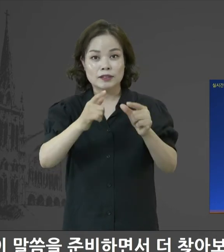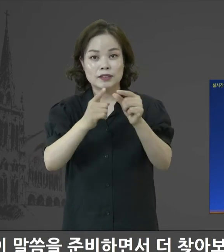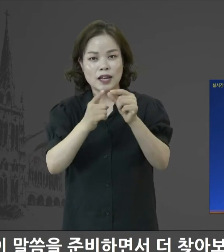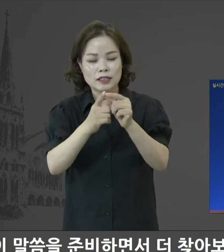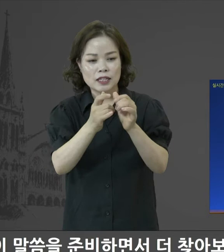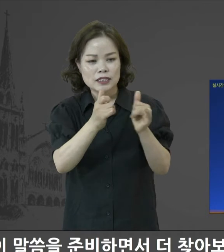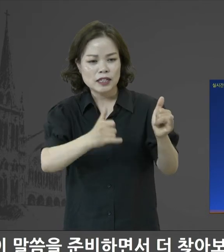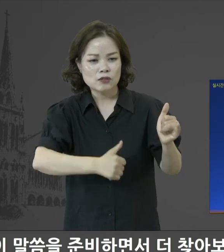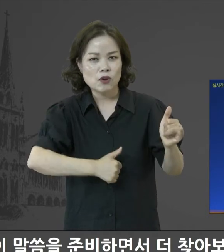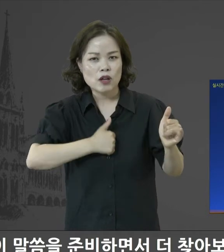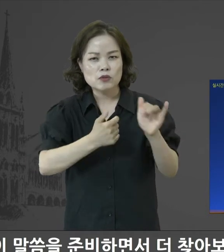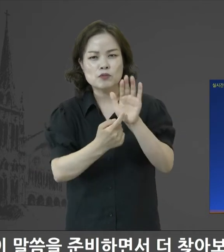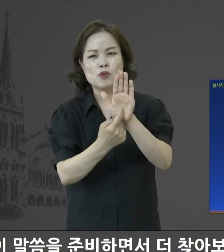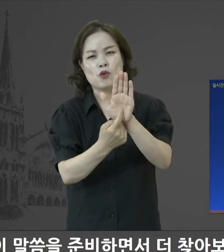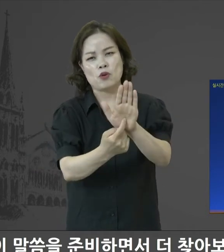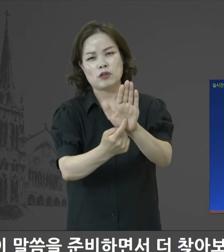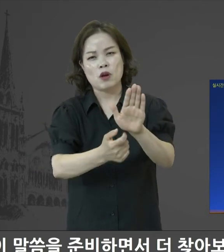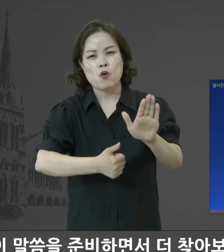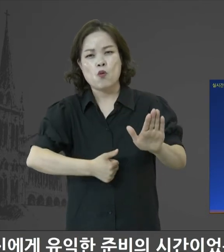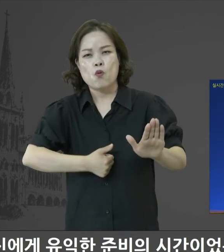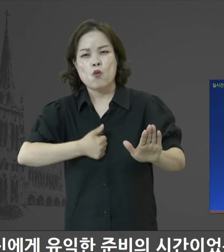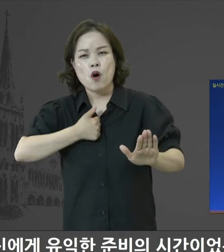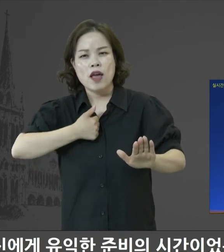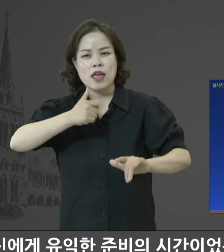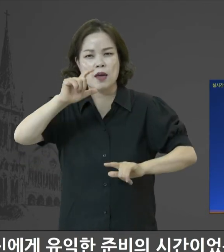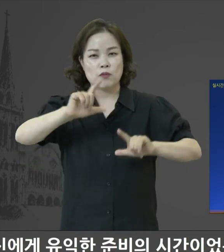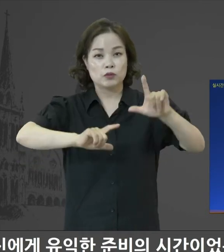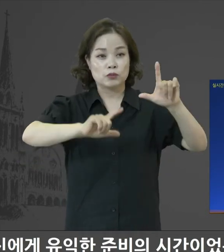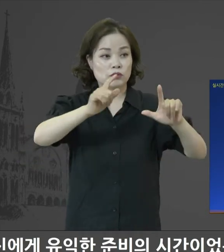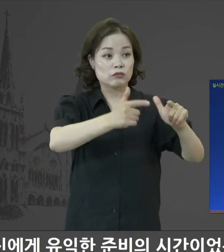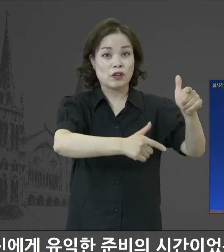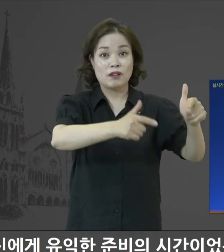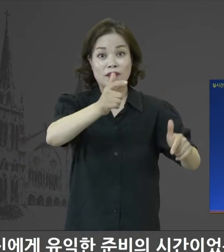내는 화를 표현하고 있는 것은 화의 모습도 다양하고,